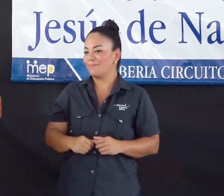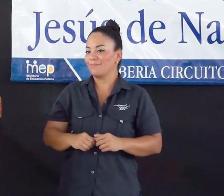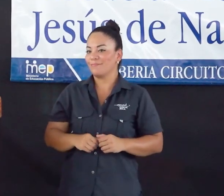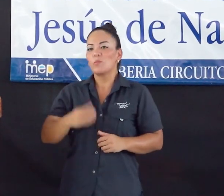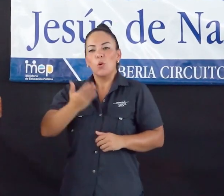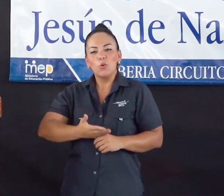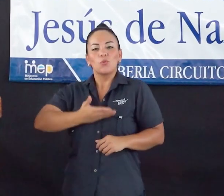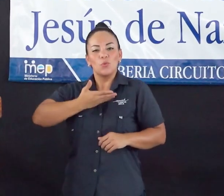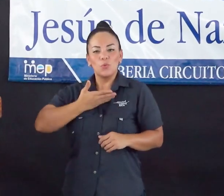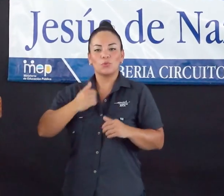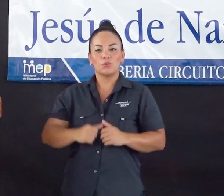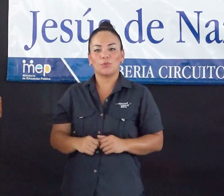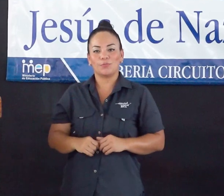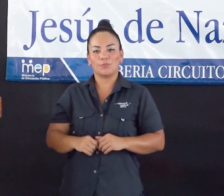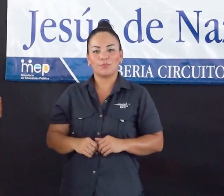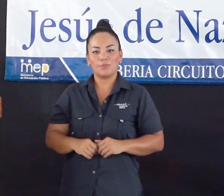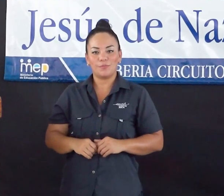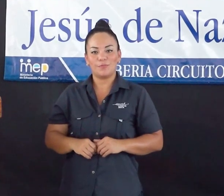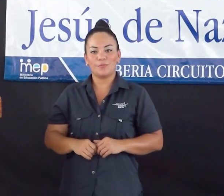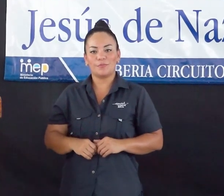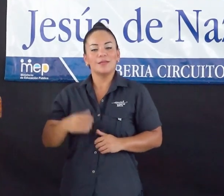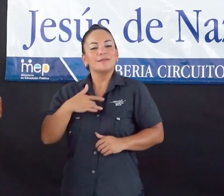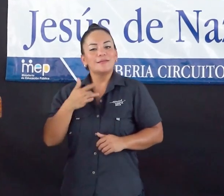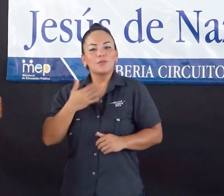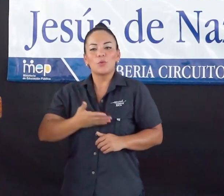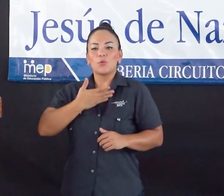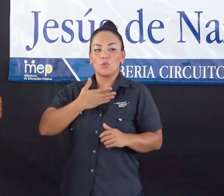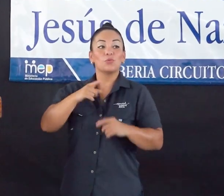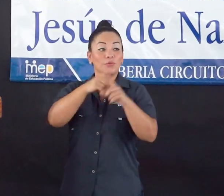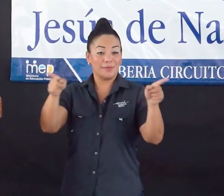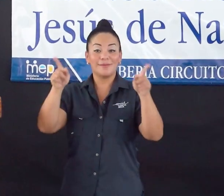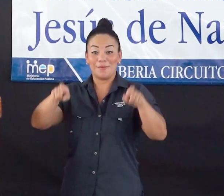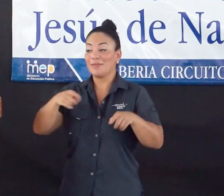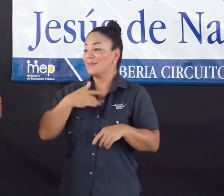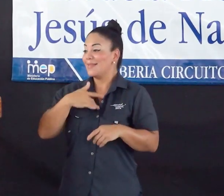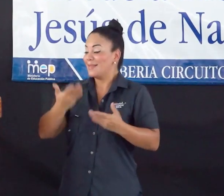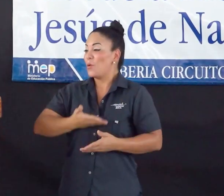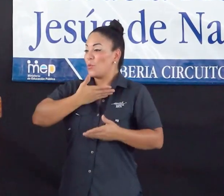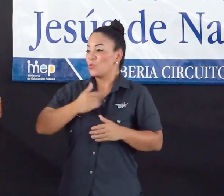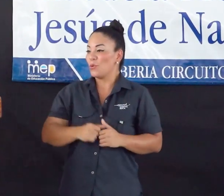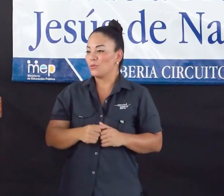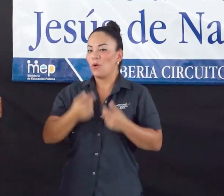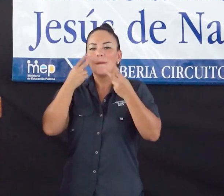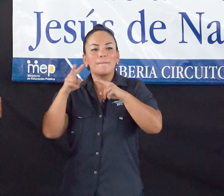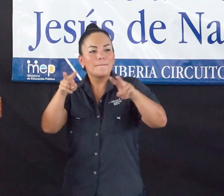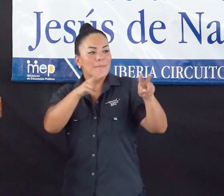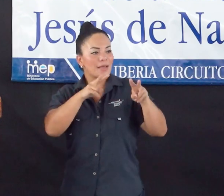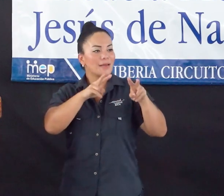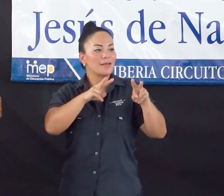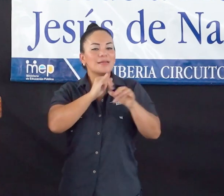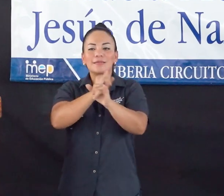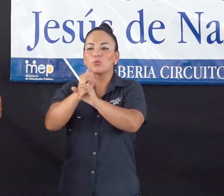¡Qué orgullo me provoca y nos debe provocar a todos ver a las